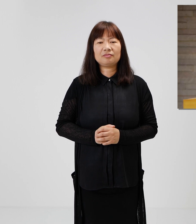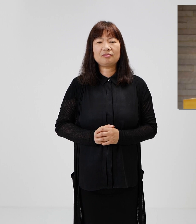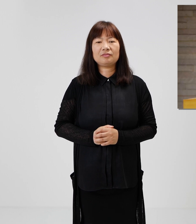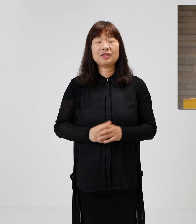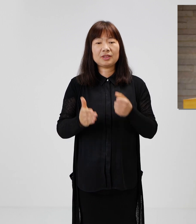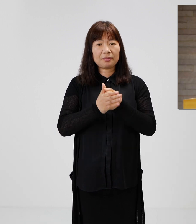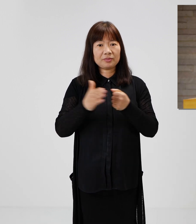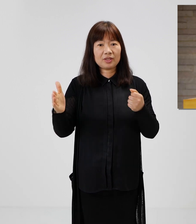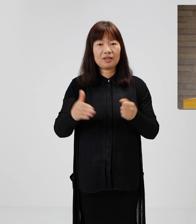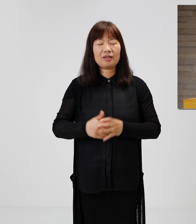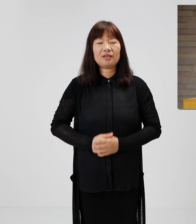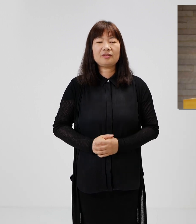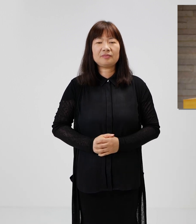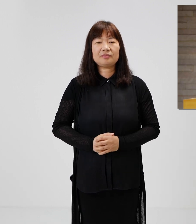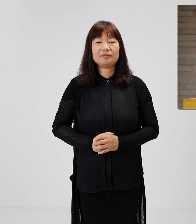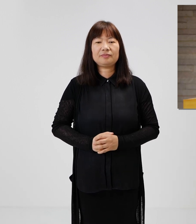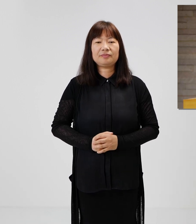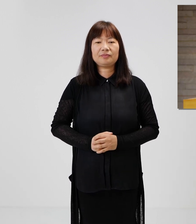그래서